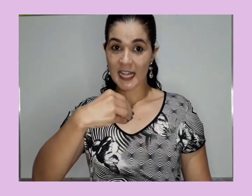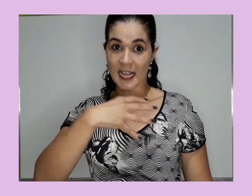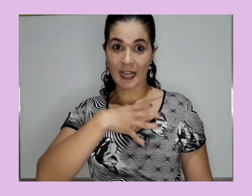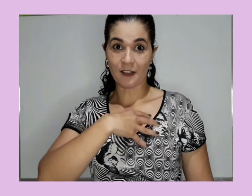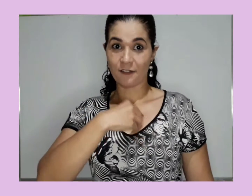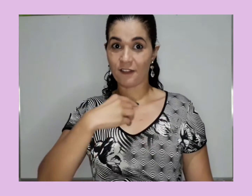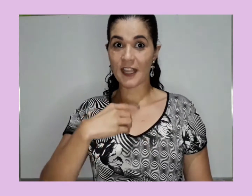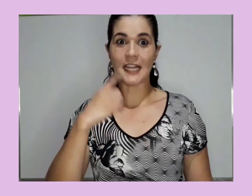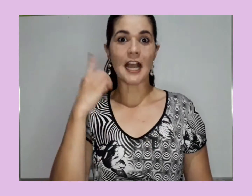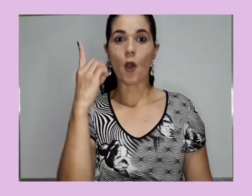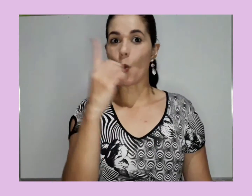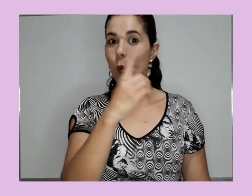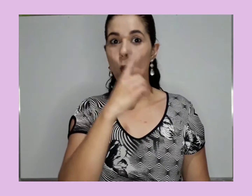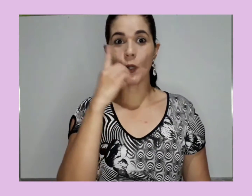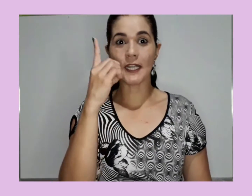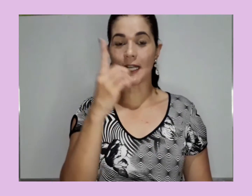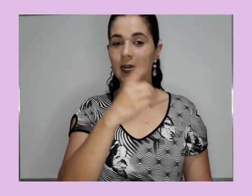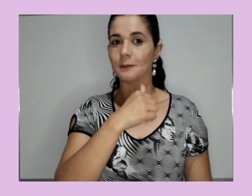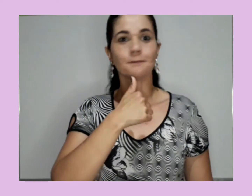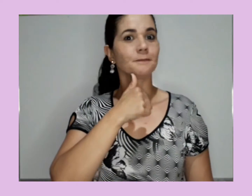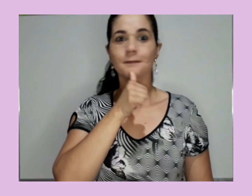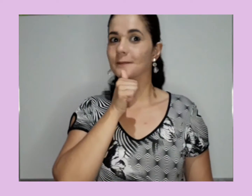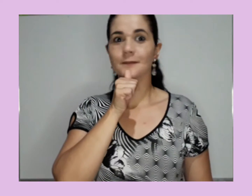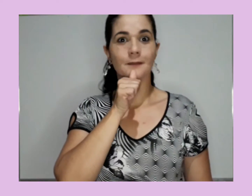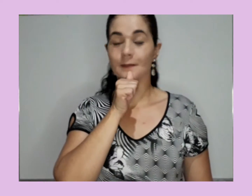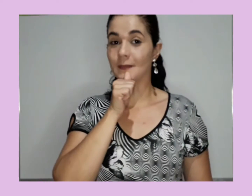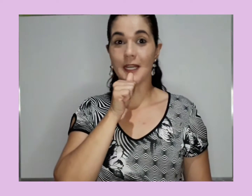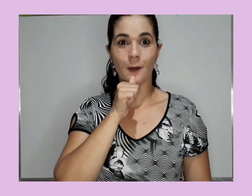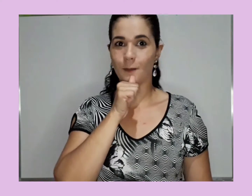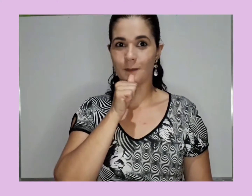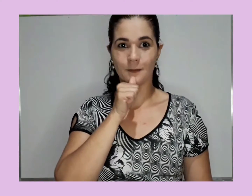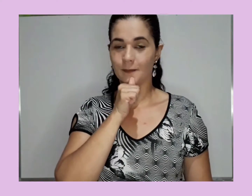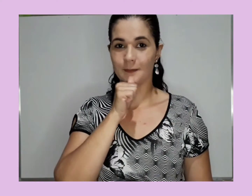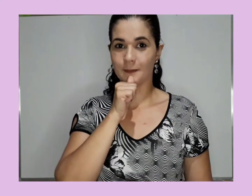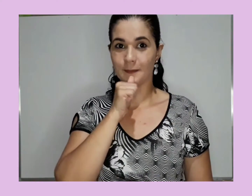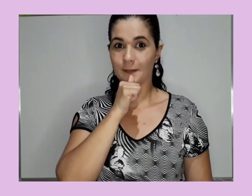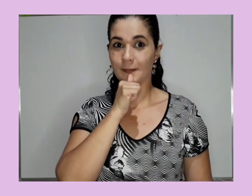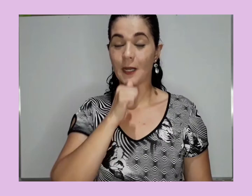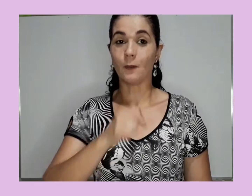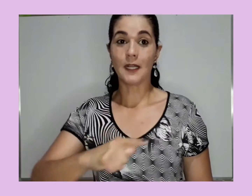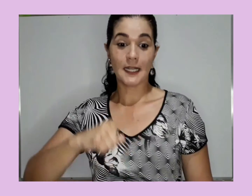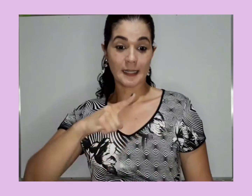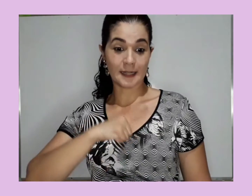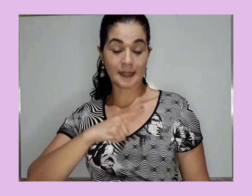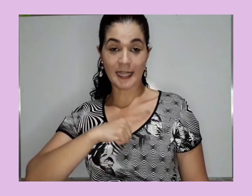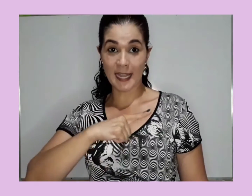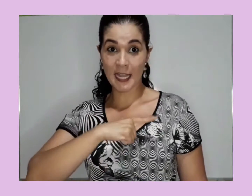Filha. Filha única? Não. Não.